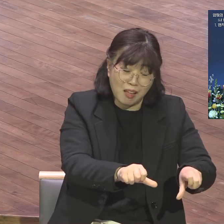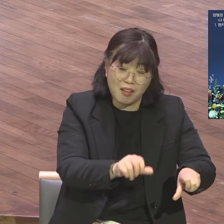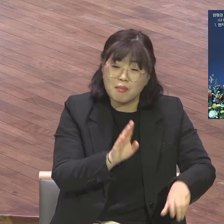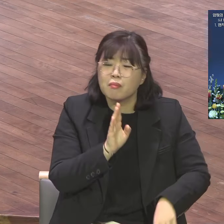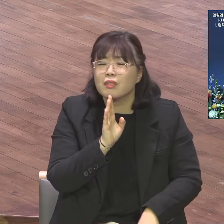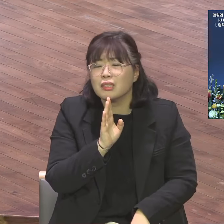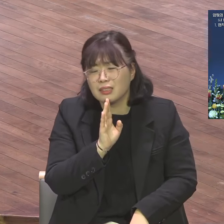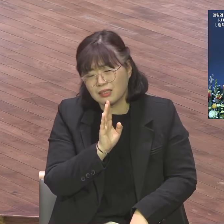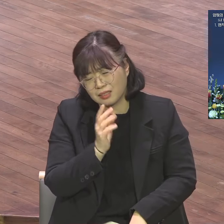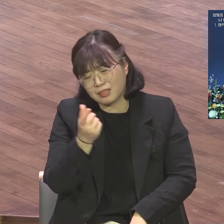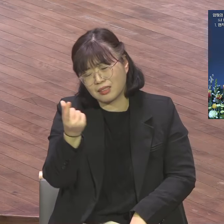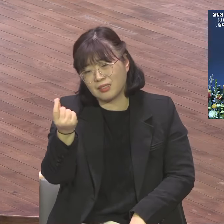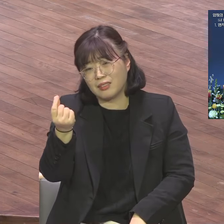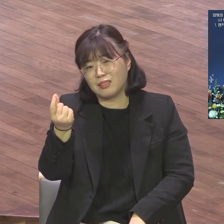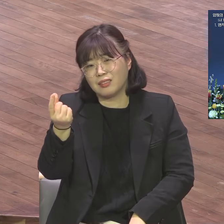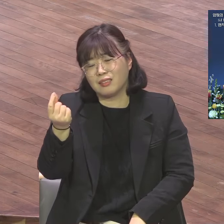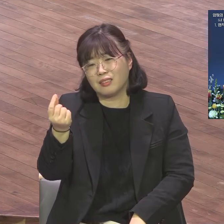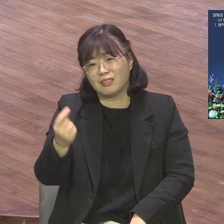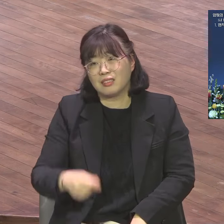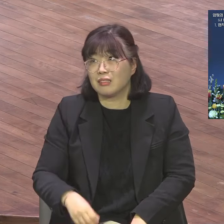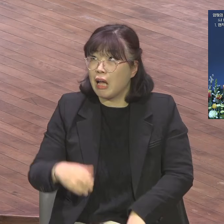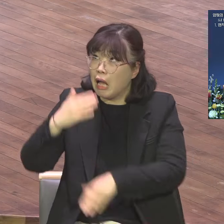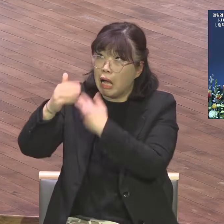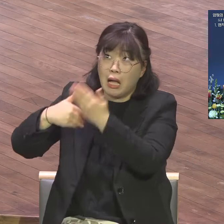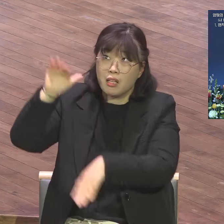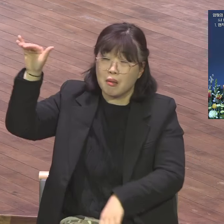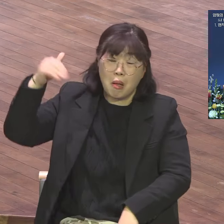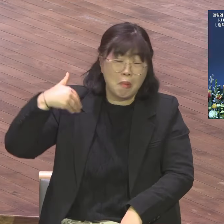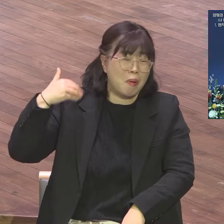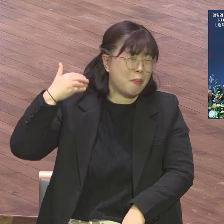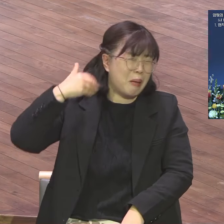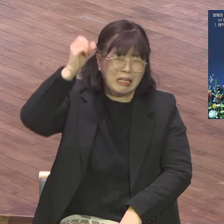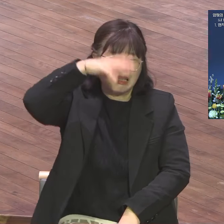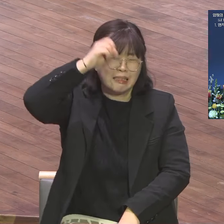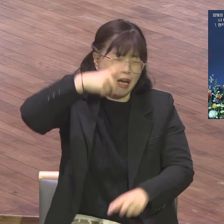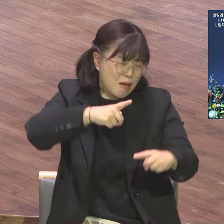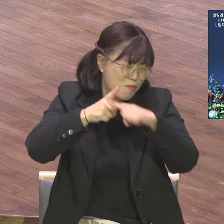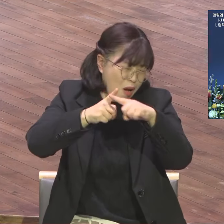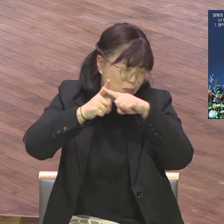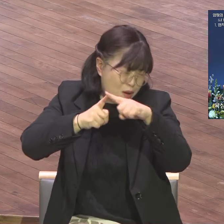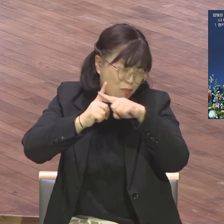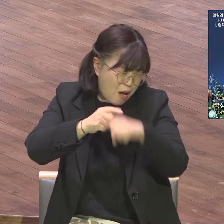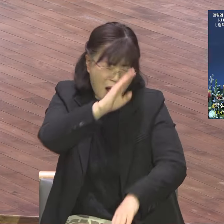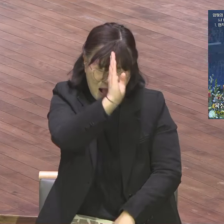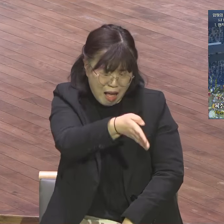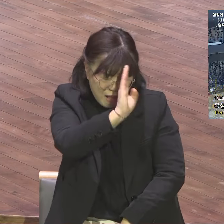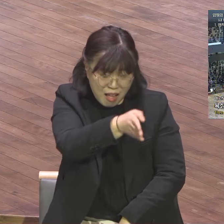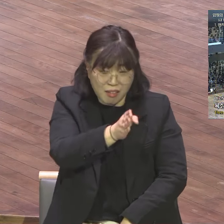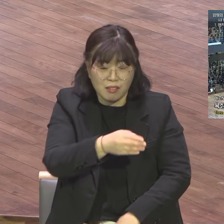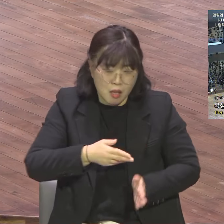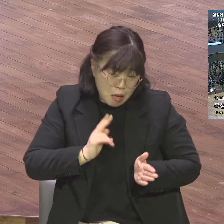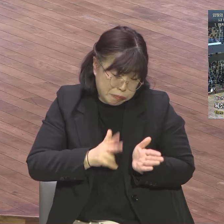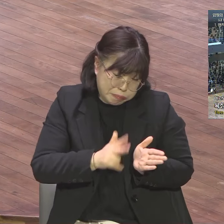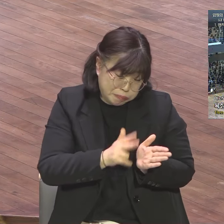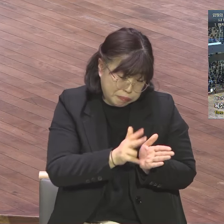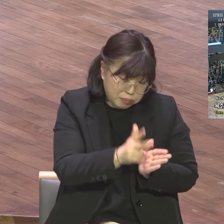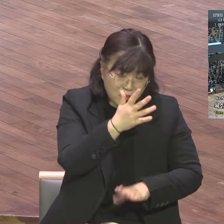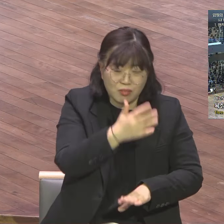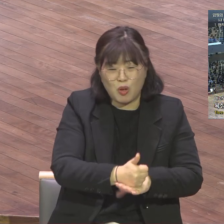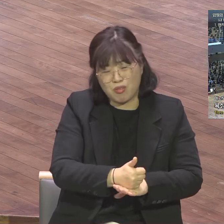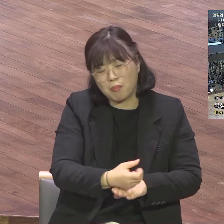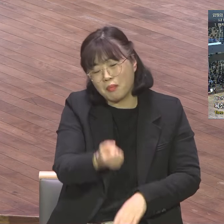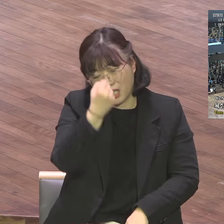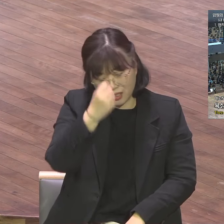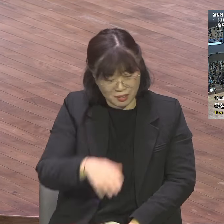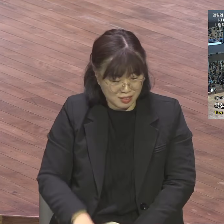절대 영적으로 육적으로 성공 못하지요. 야고보 1장 15절에 보면 욕심이 잉태한 지 저를 낳고 죄가 장성한